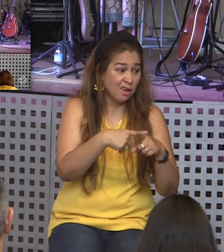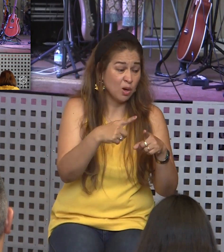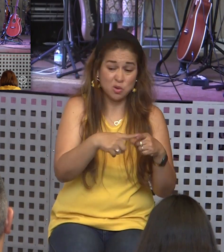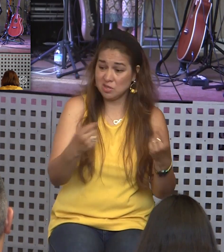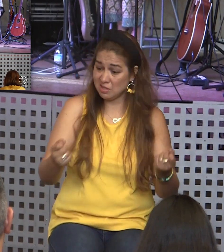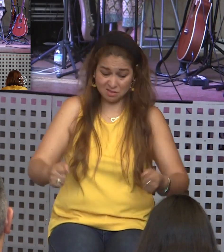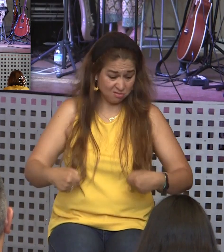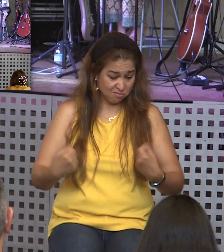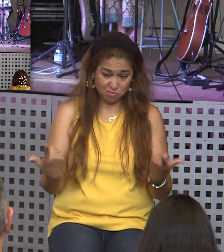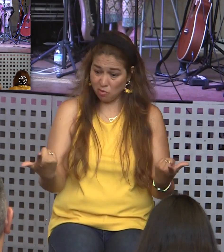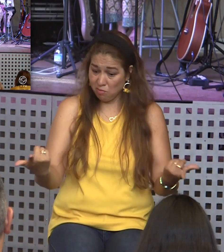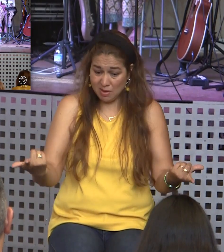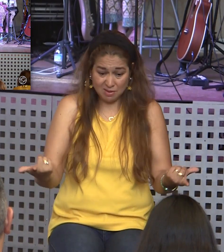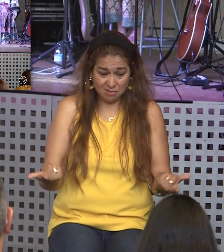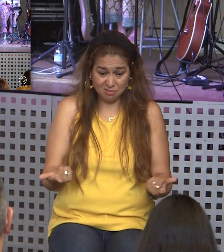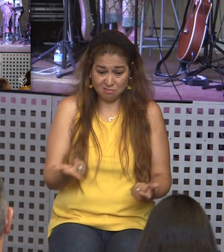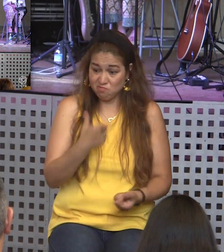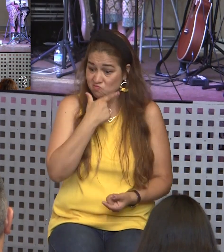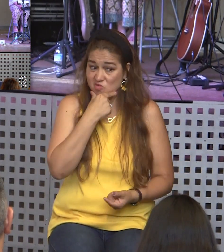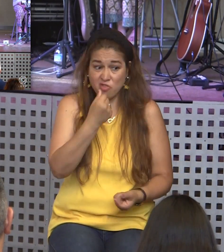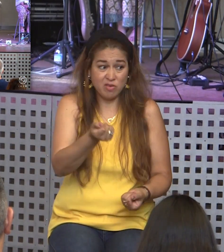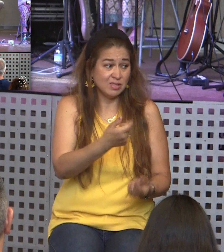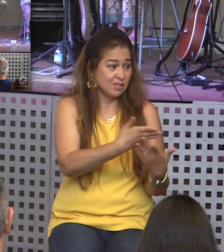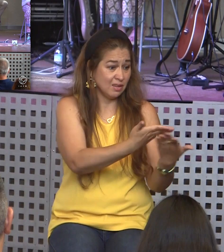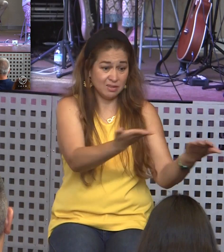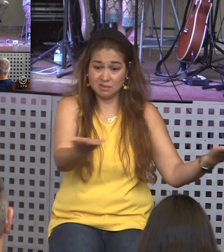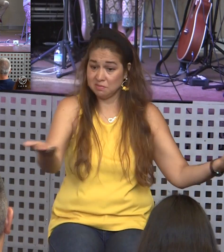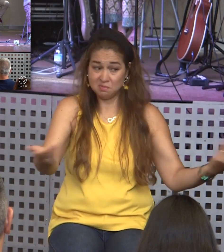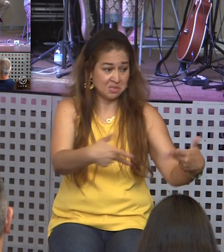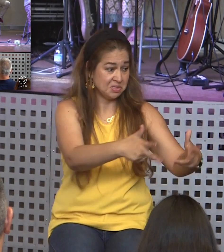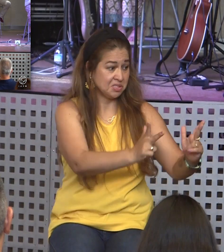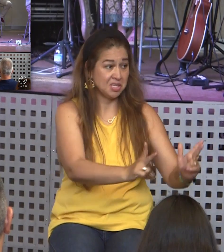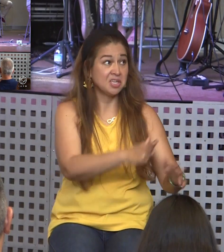Hay algo en los ojos que no funciona del todo correctamente.